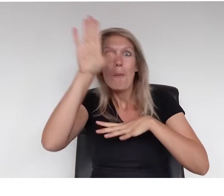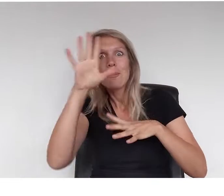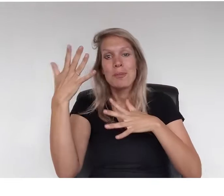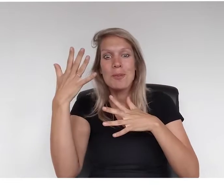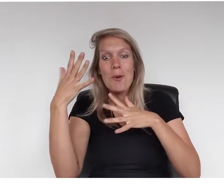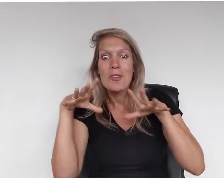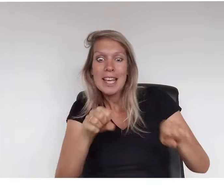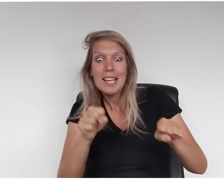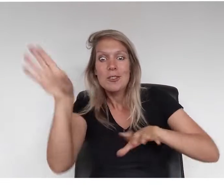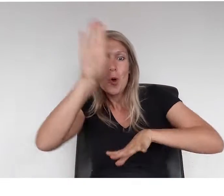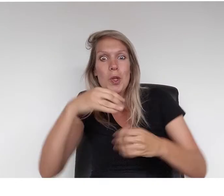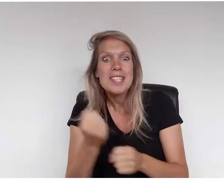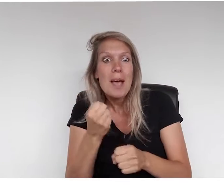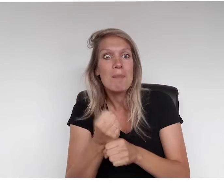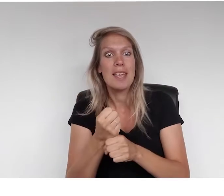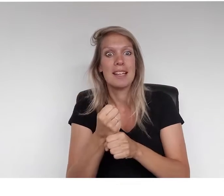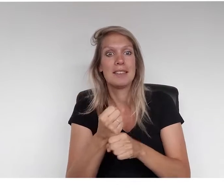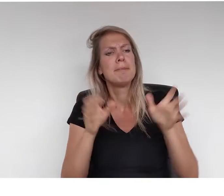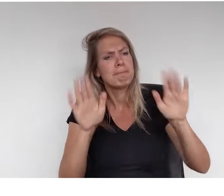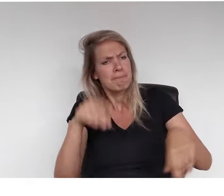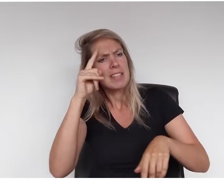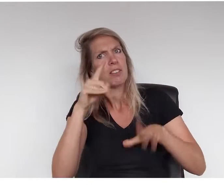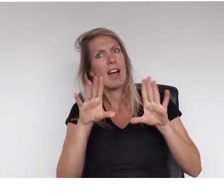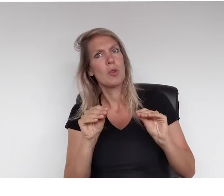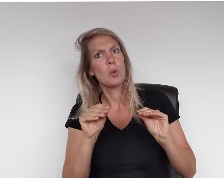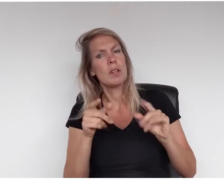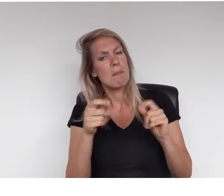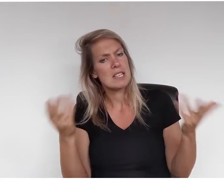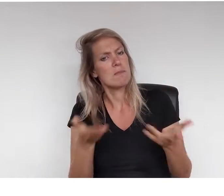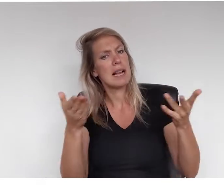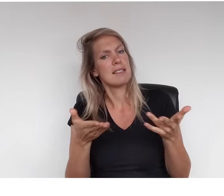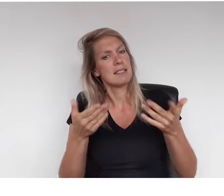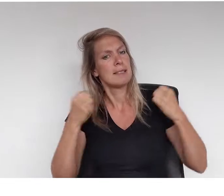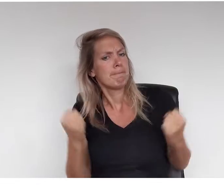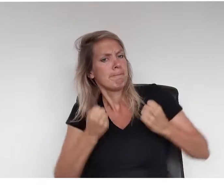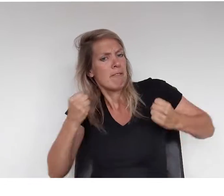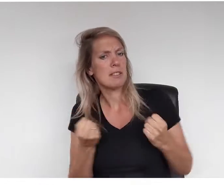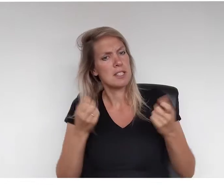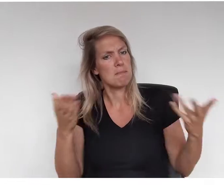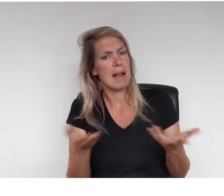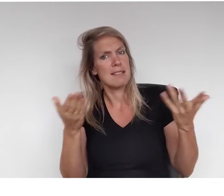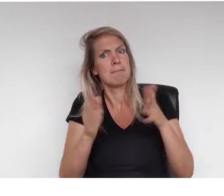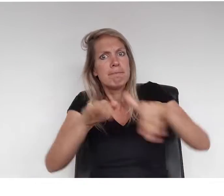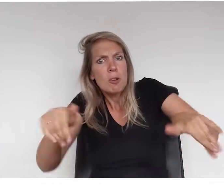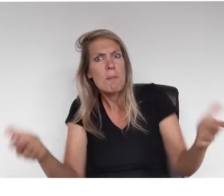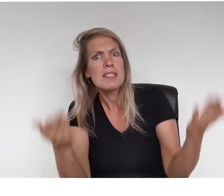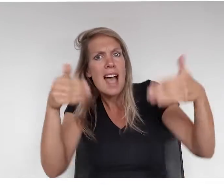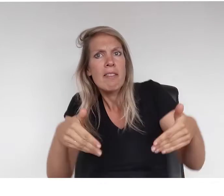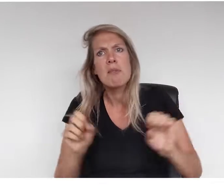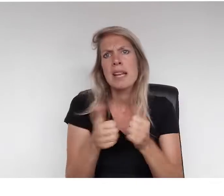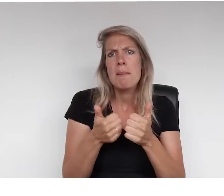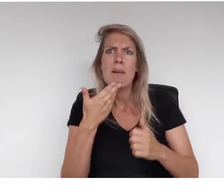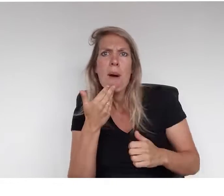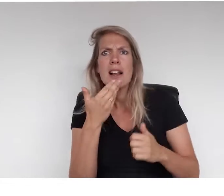weet je wat we doen? We gaan gewoon even een spelletje doen. Een beetje fit woord spelletje. Precies, ja. Even opstaan, jongens. Kom maar staan. Oké, we beginnen met een makkelijke. Dat is joggen op de